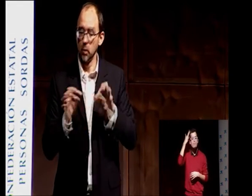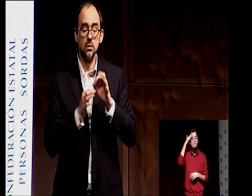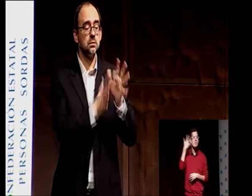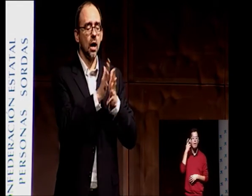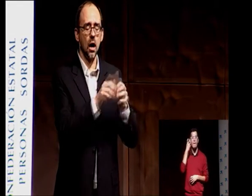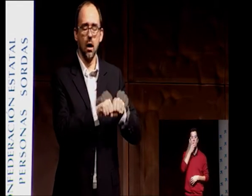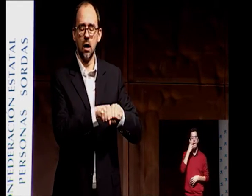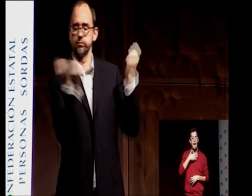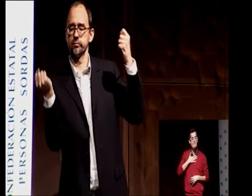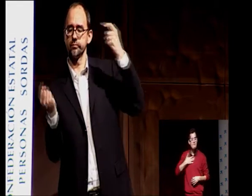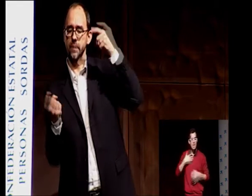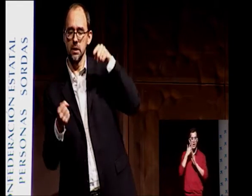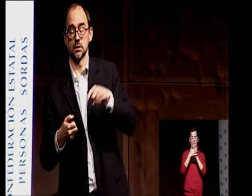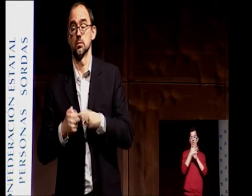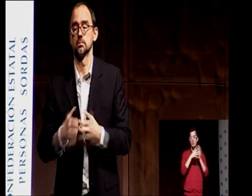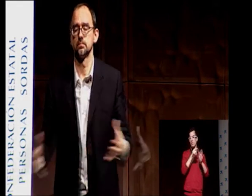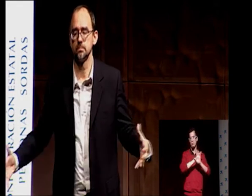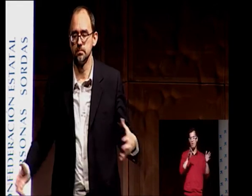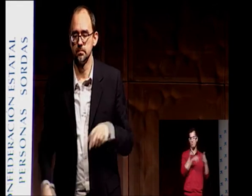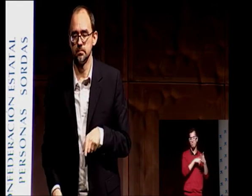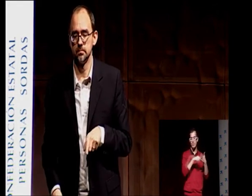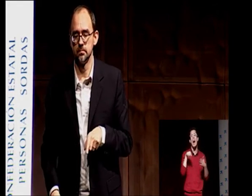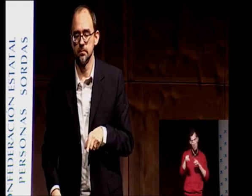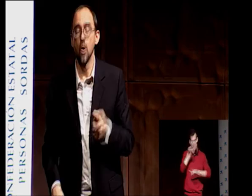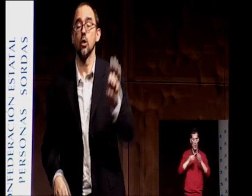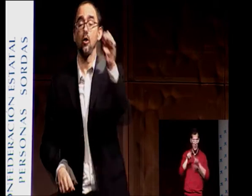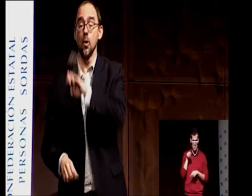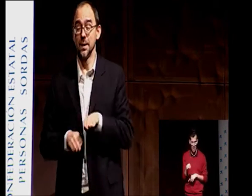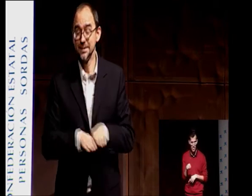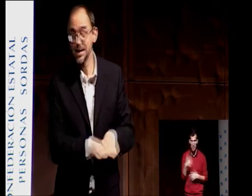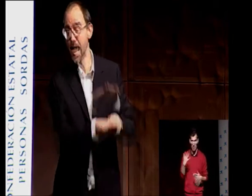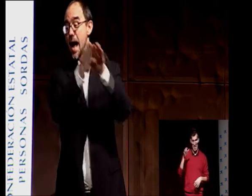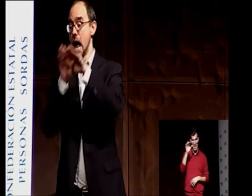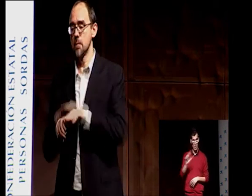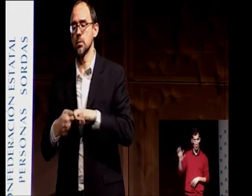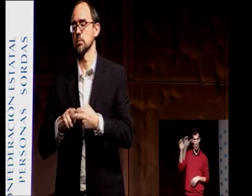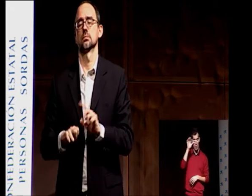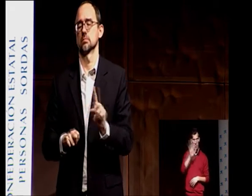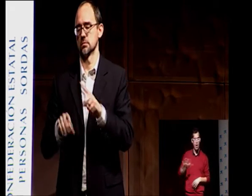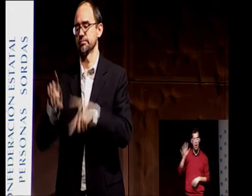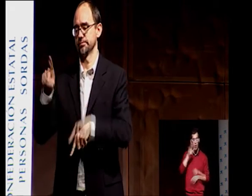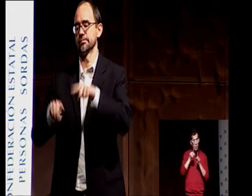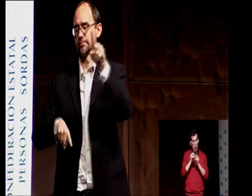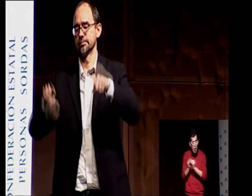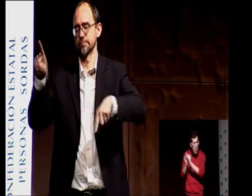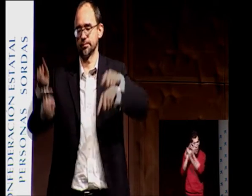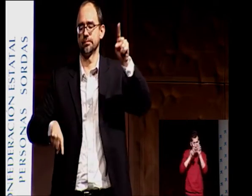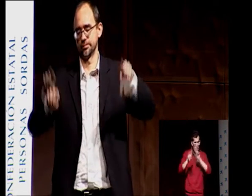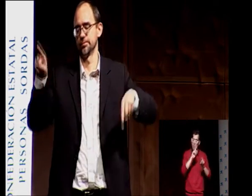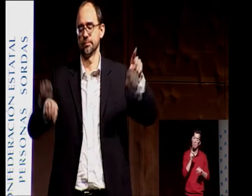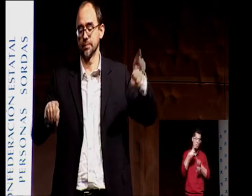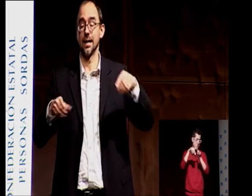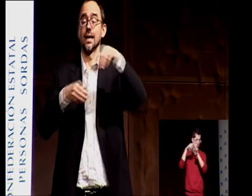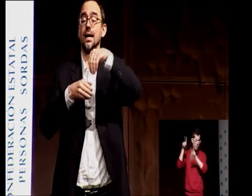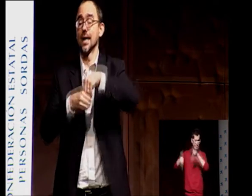el que aúnan la el las mejorar las competencias lingüísticas del oral a través del implante sin tener que declinar